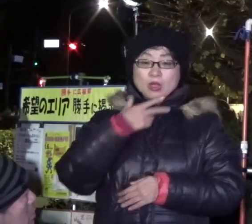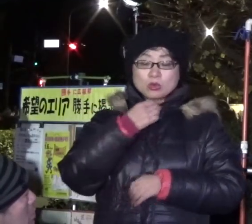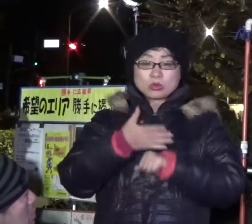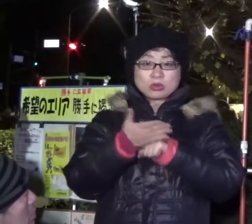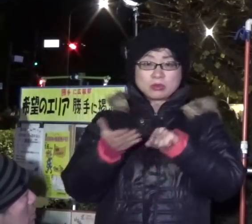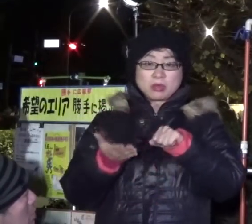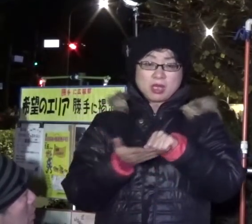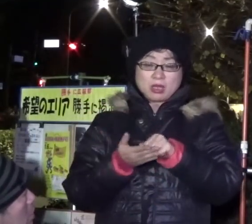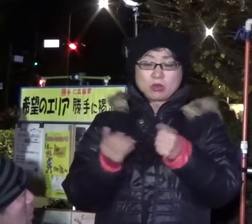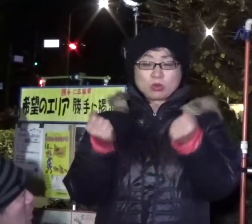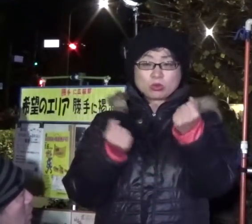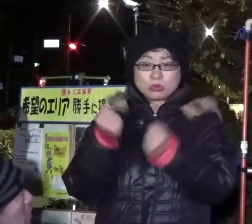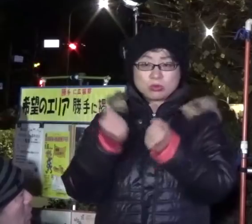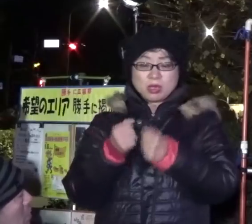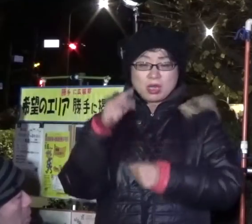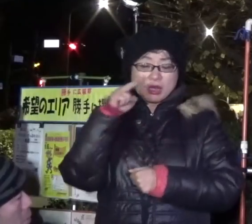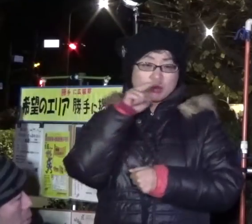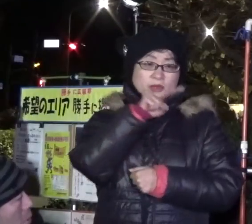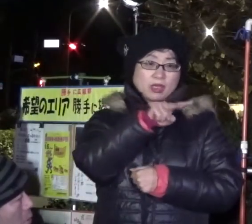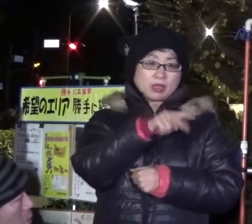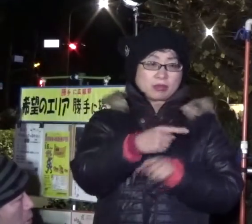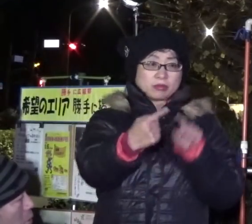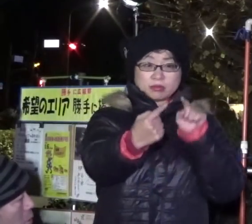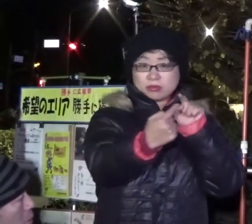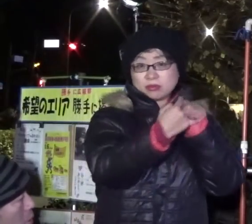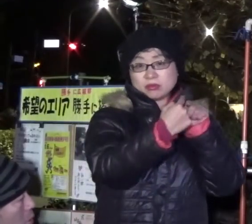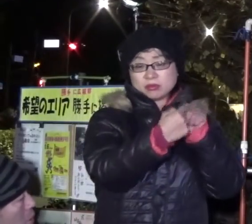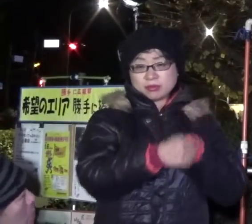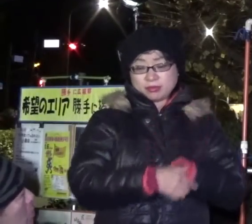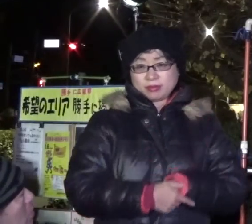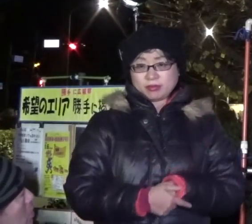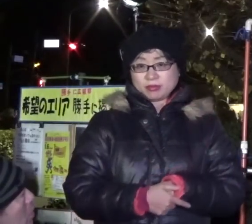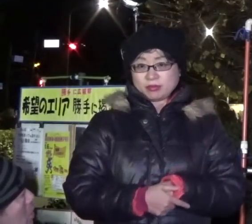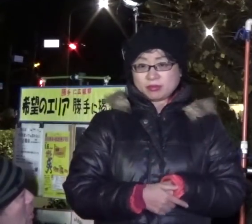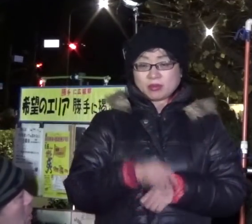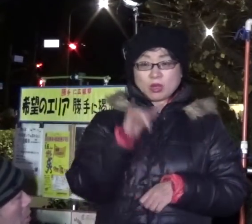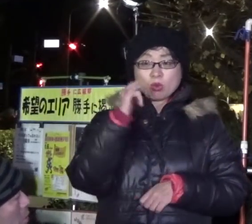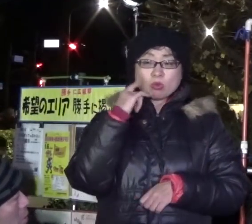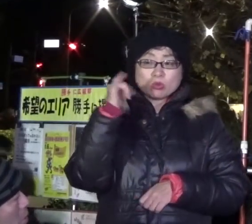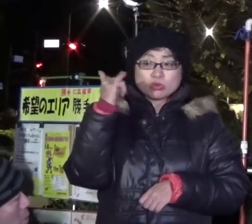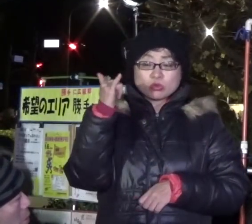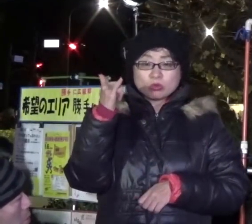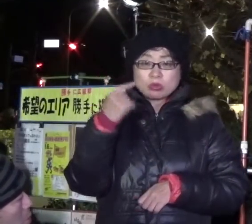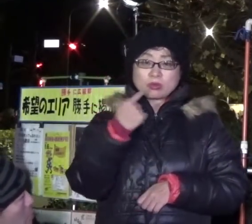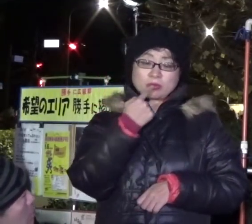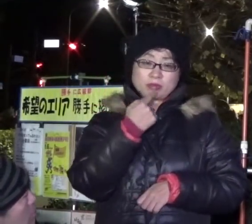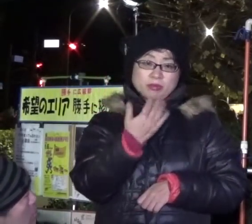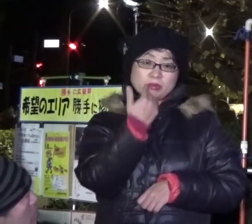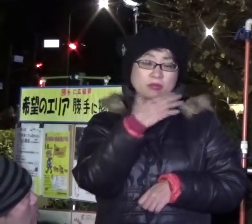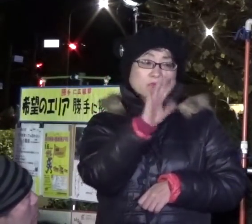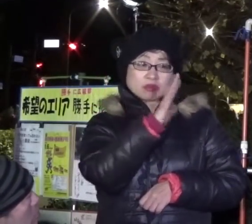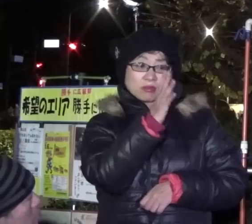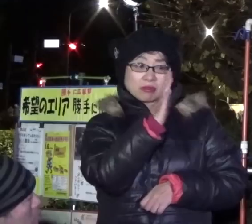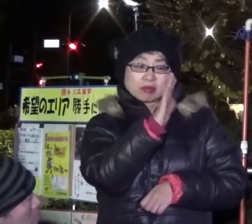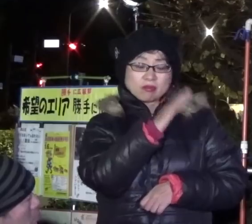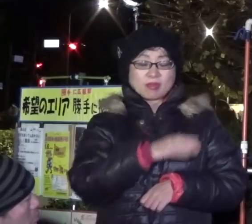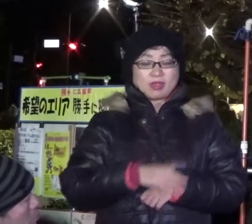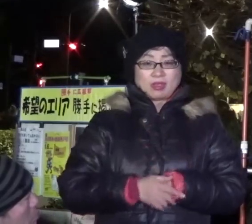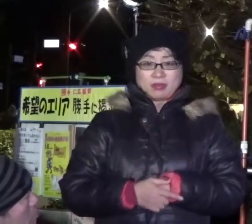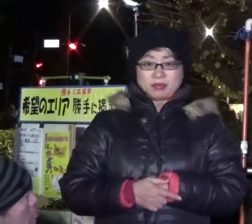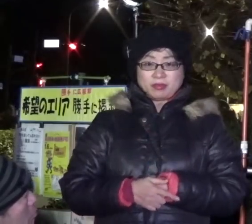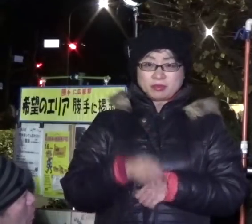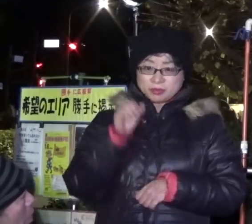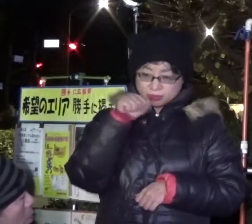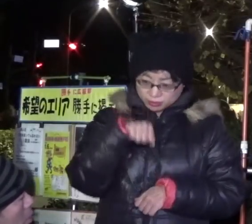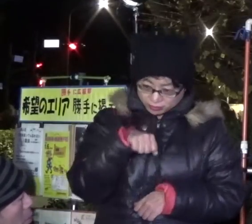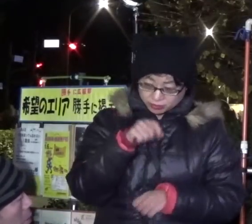車がこう見えたんですよね。で、視線があったような感じ でご夫婦が乗っていて、奥さんが私に手振ってんですよ。で、頭